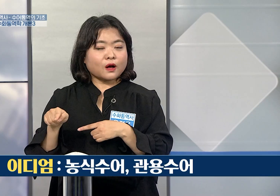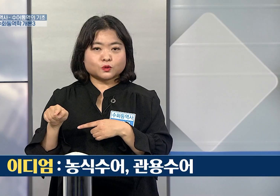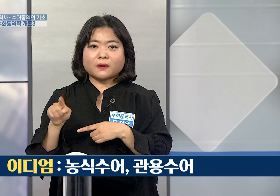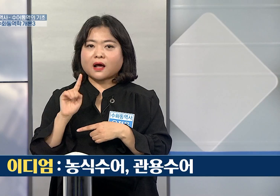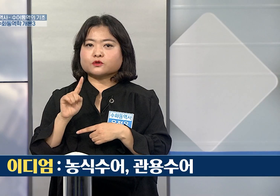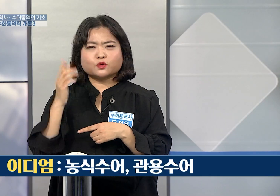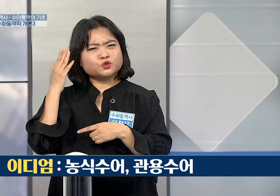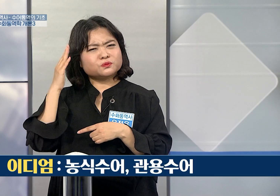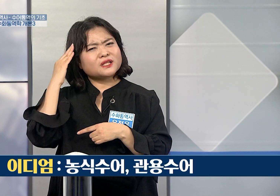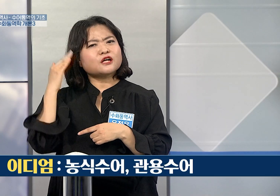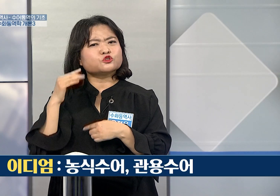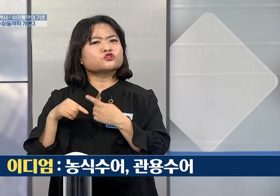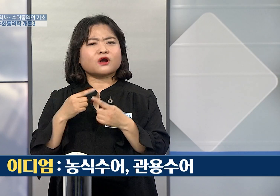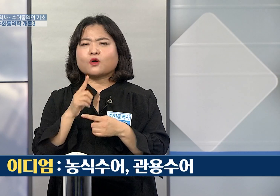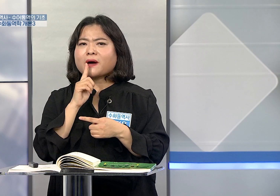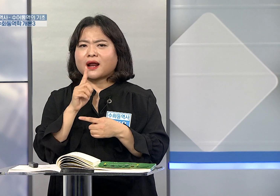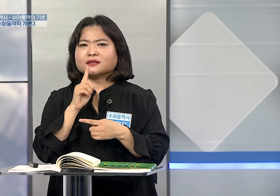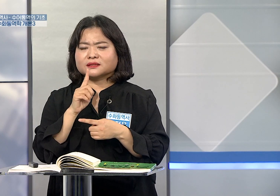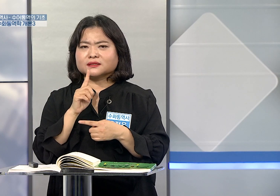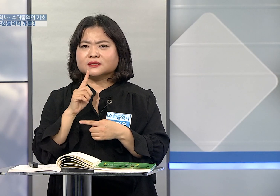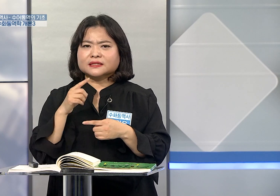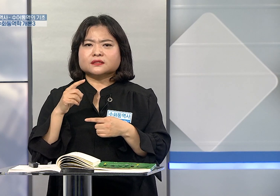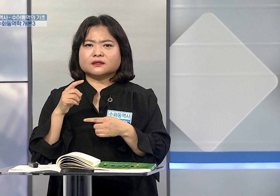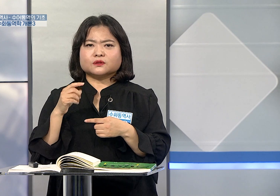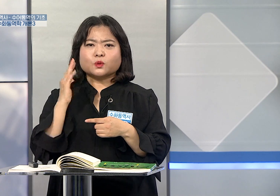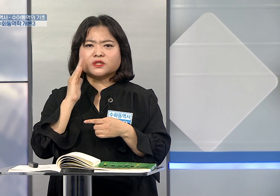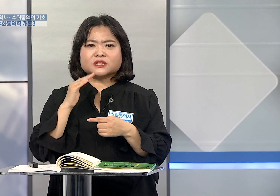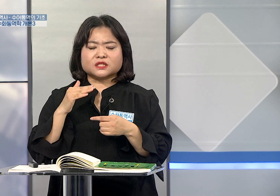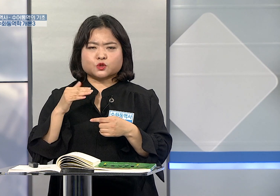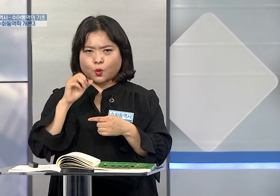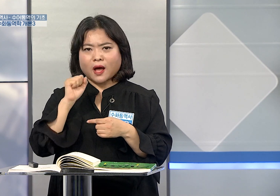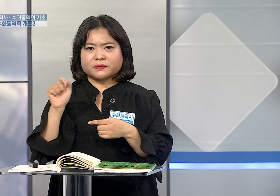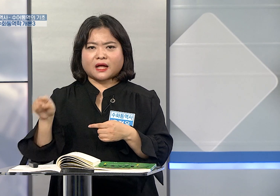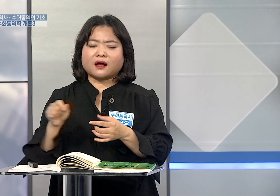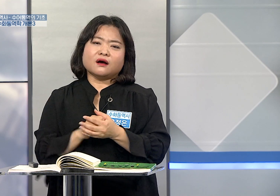수어라고도 말하고요. 요즘은 한국 수어라고 말하기를 농인들이